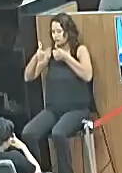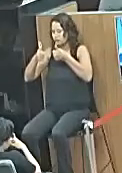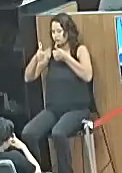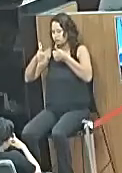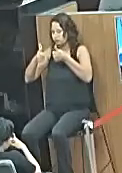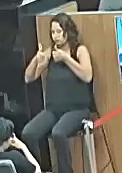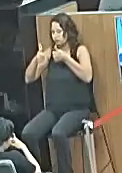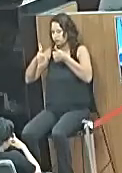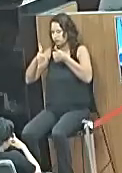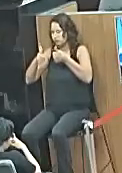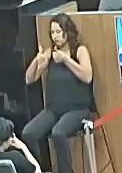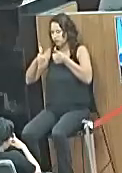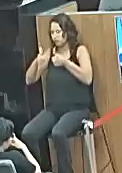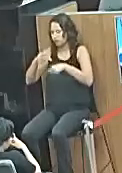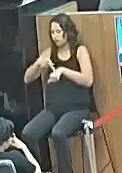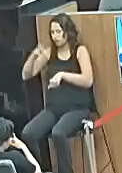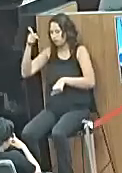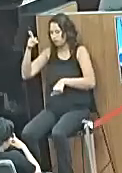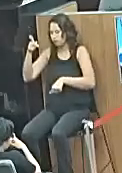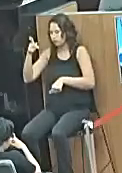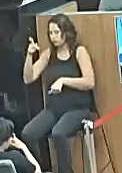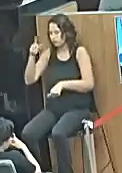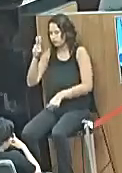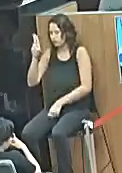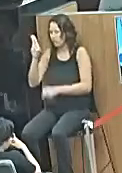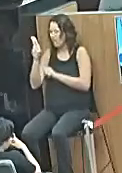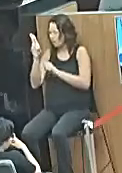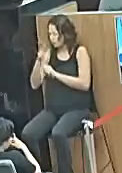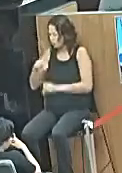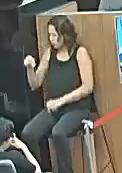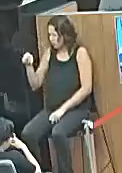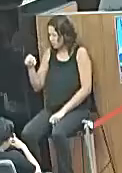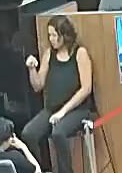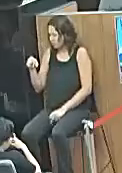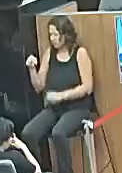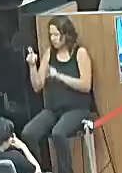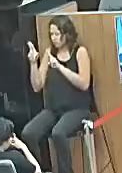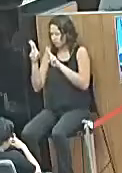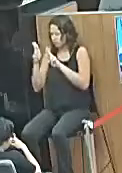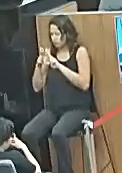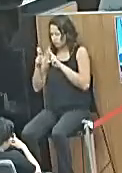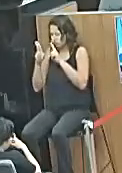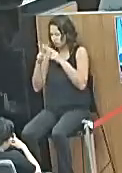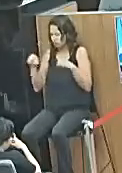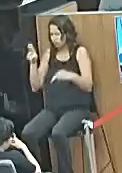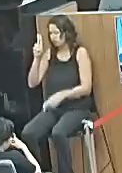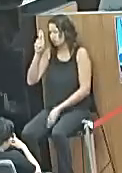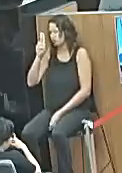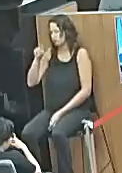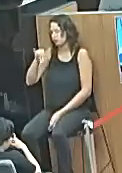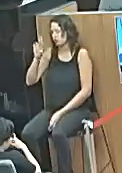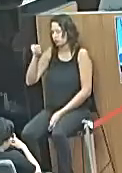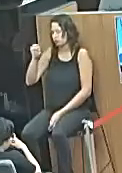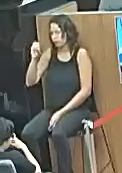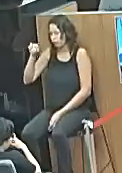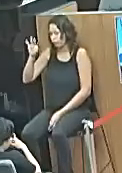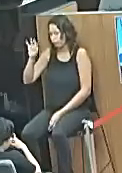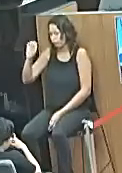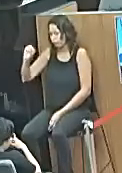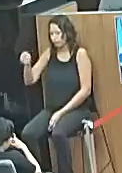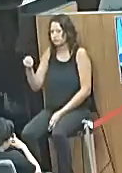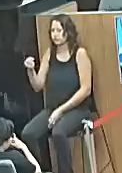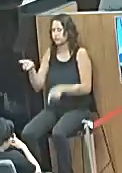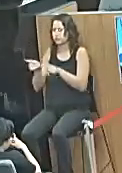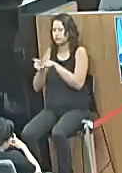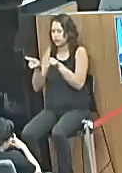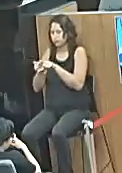de pós-graduação da unimontes com foco no aumento da nota de avaliação desses programas ampliar